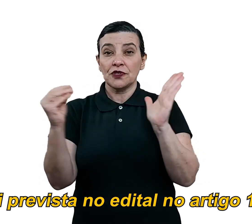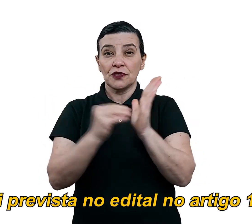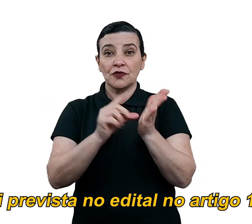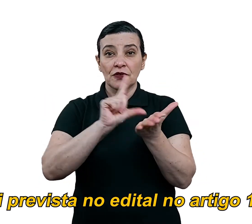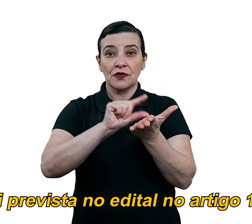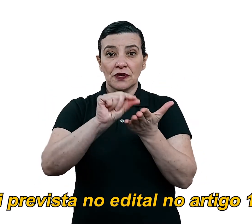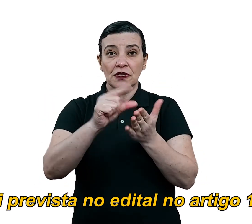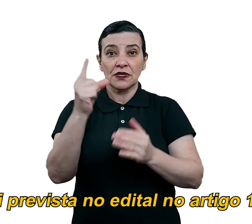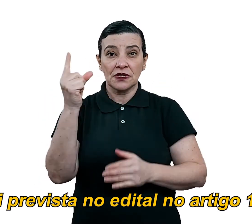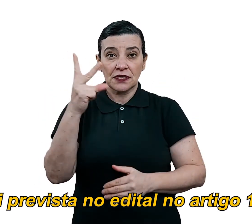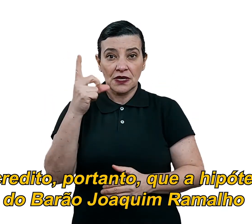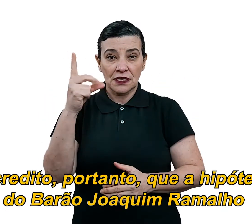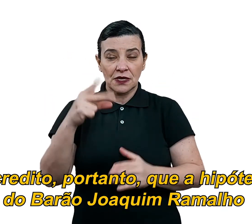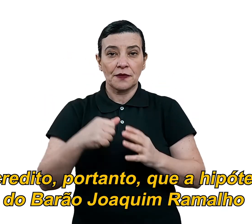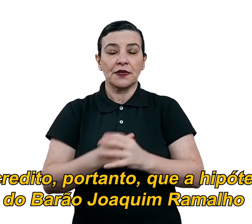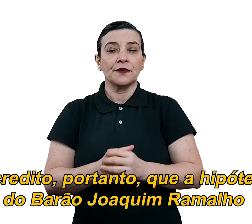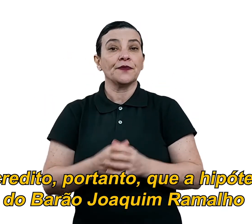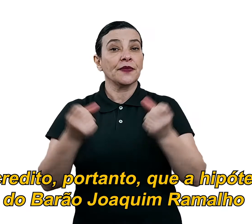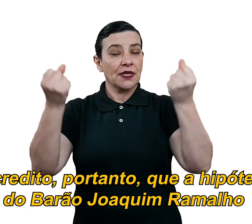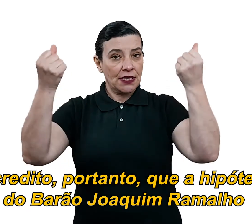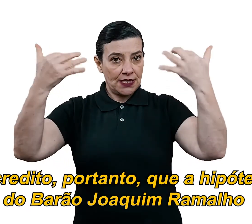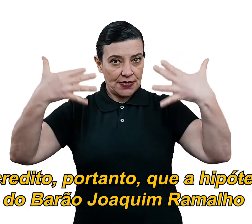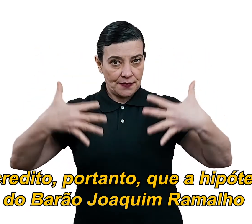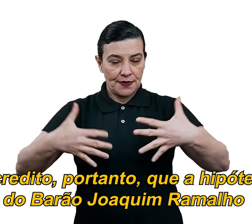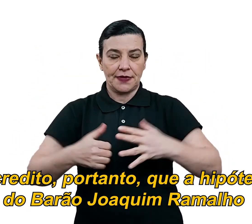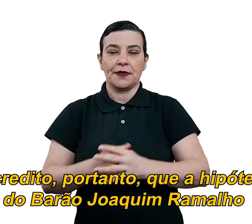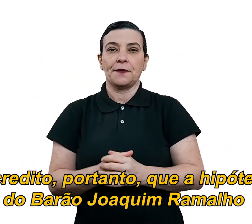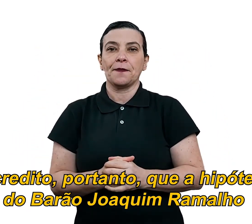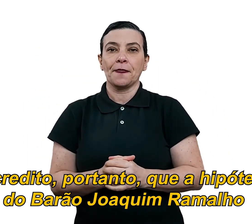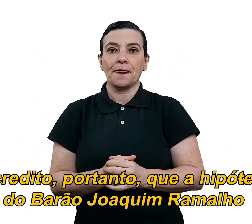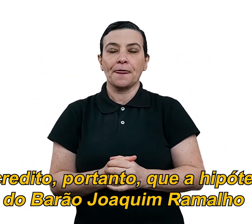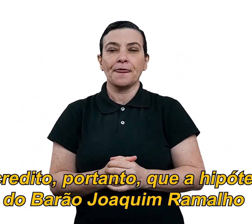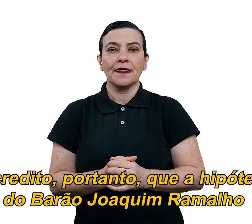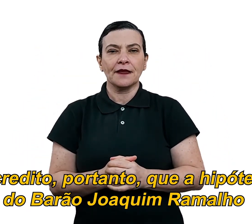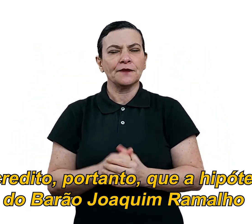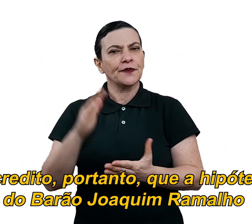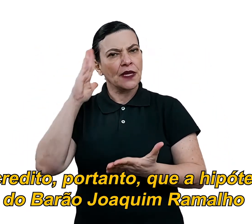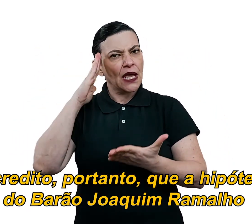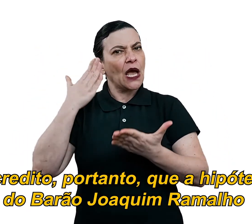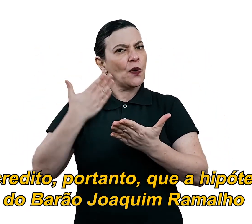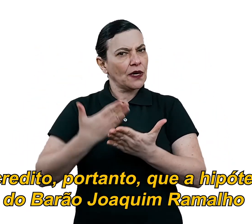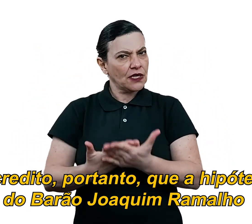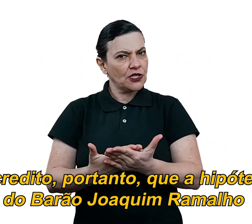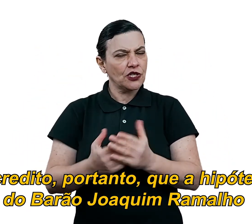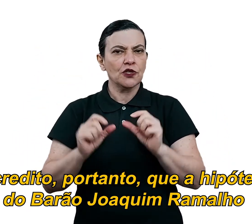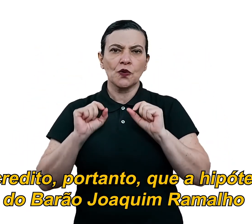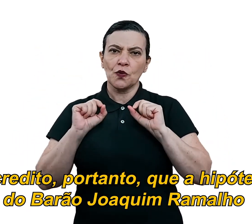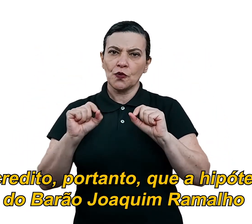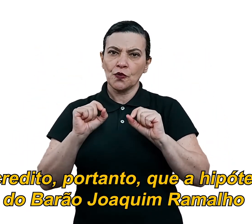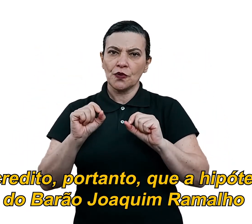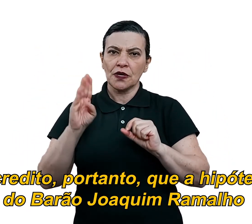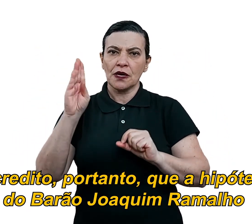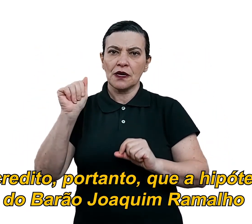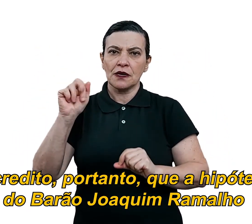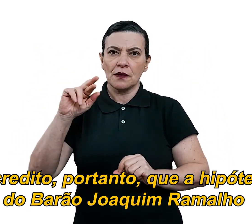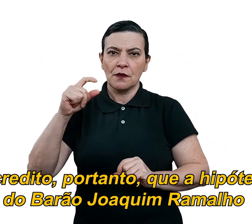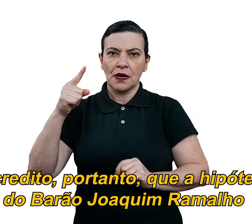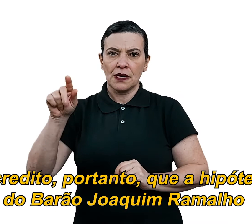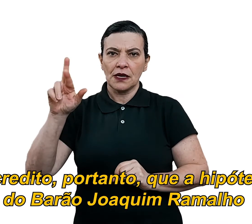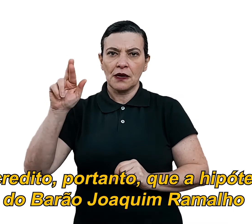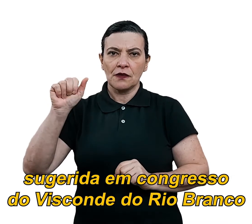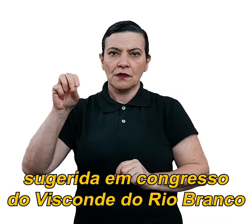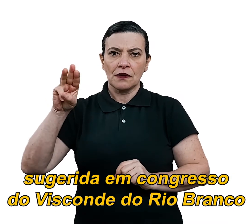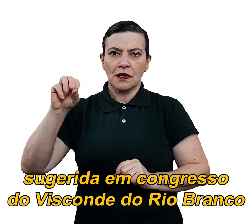edital, no artigo 12º, abaixo transcrito, que eu não vou ler, tá certo? Acredito, portanto, que a hipótese do barão Joaquim